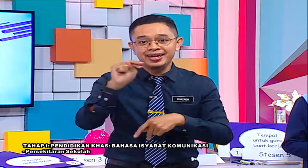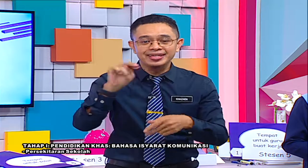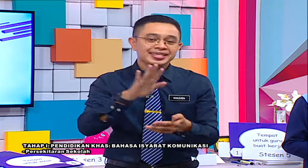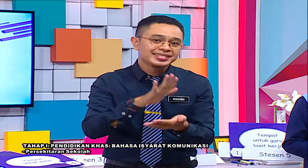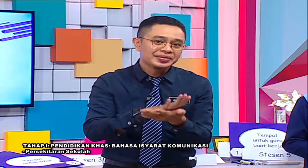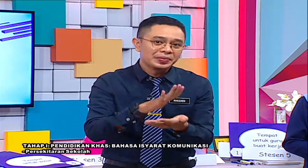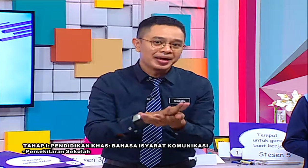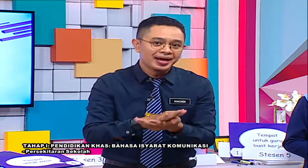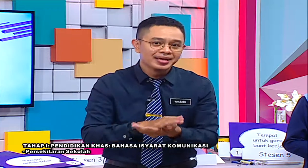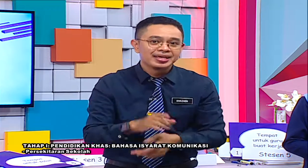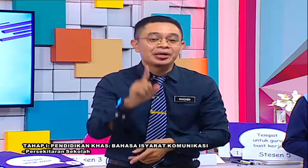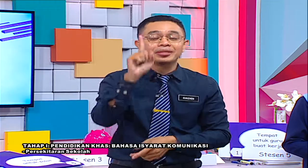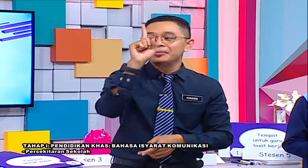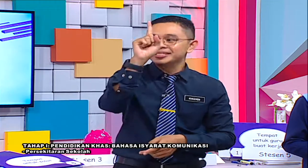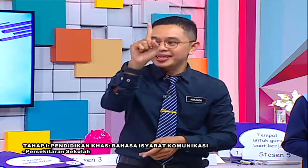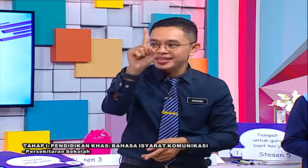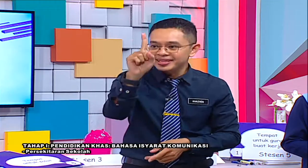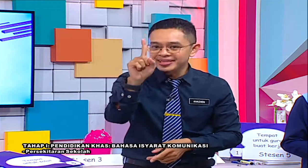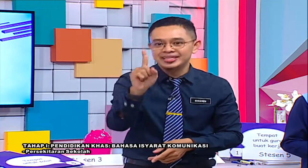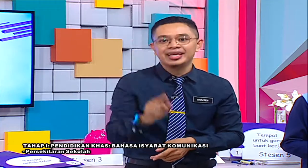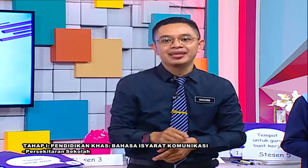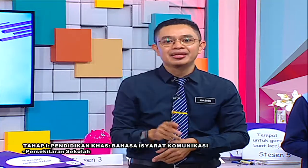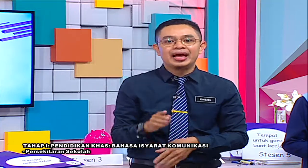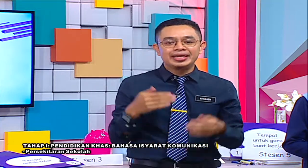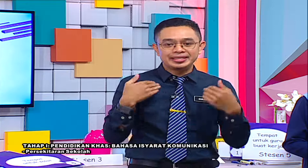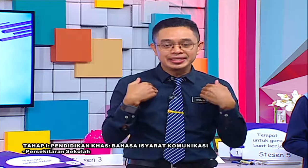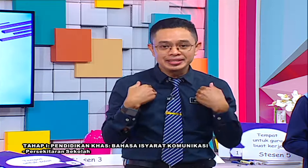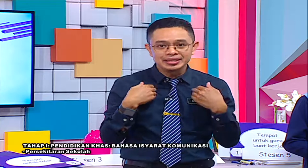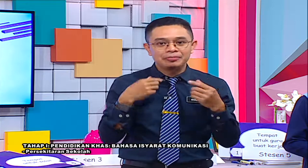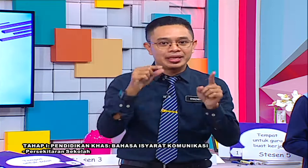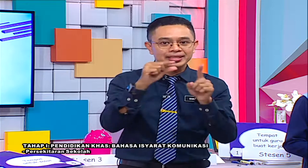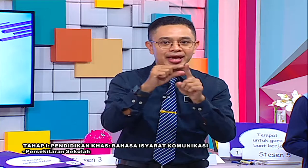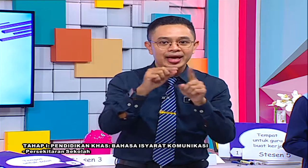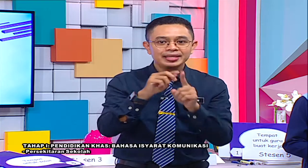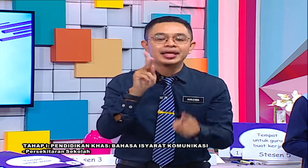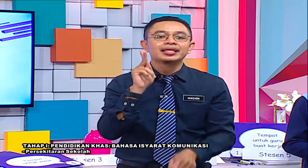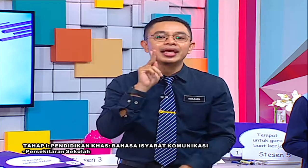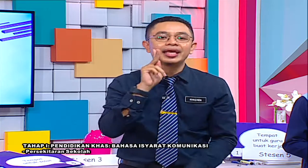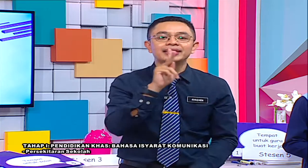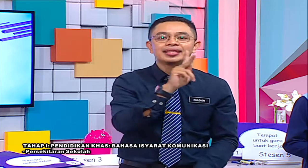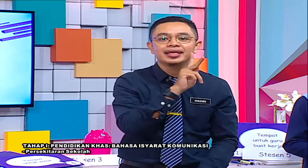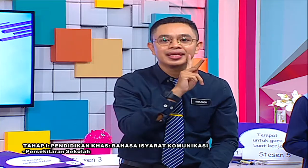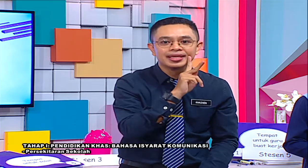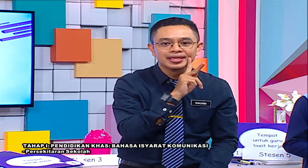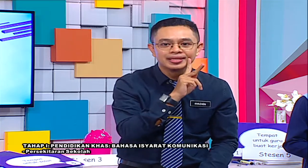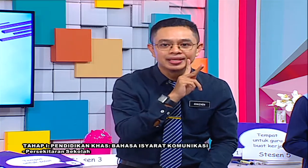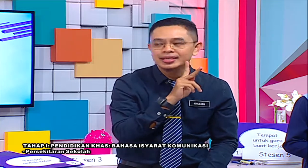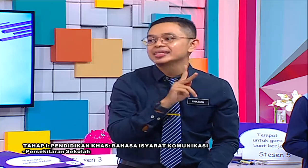persekitaran sekolah. Yang pertama sekali, ada perkataan kantin. Kantin.